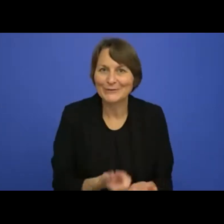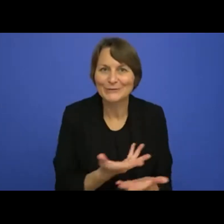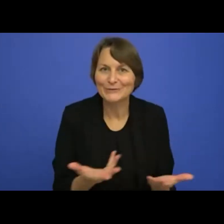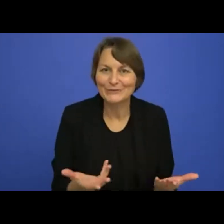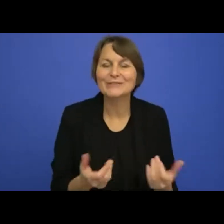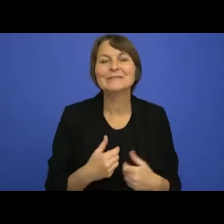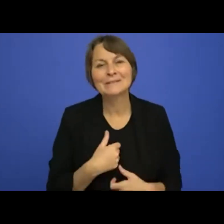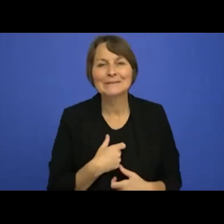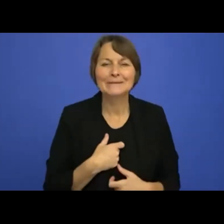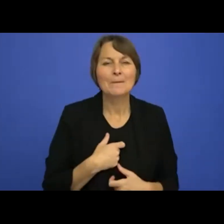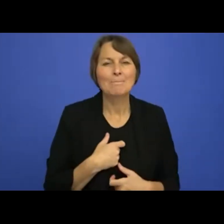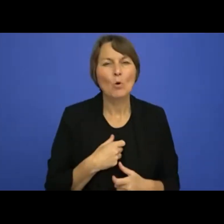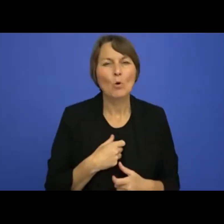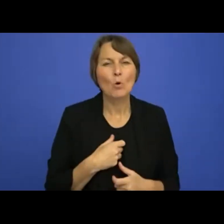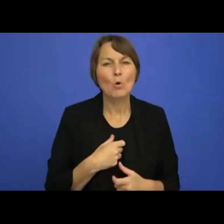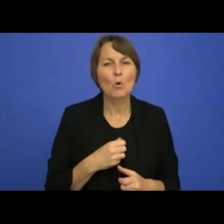plus d'enseignants